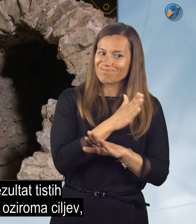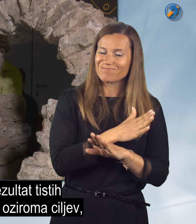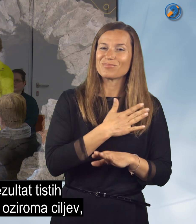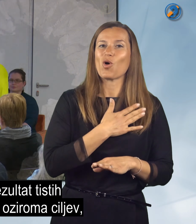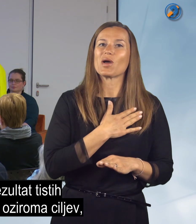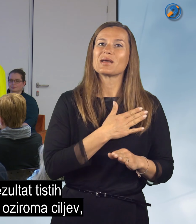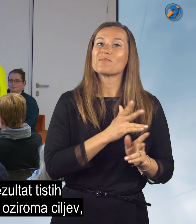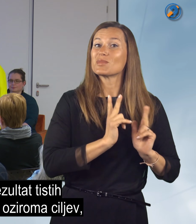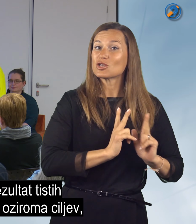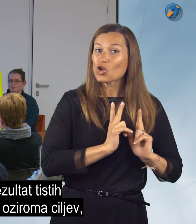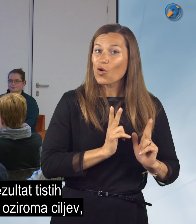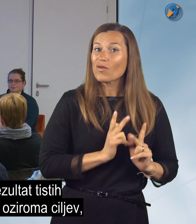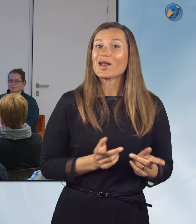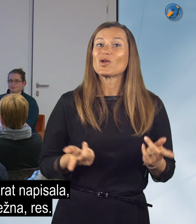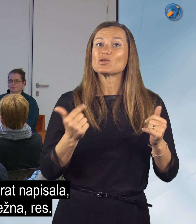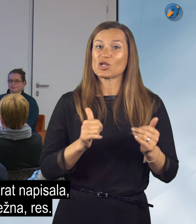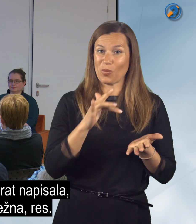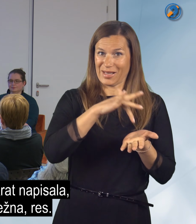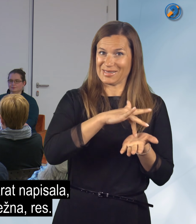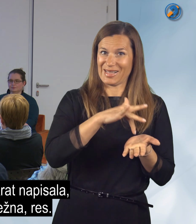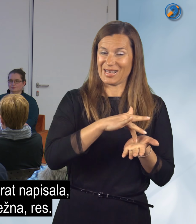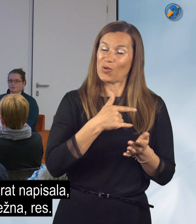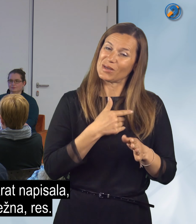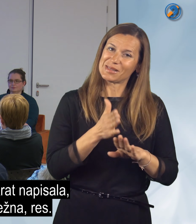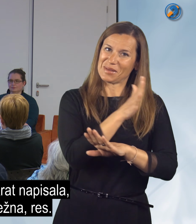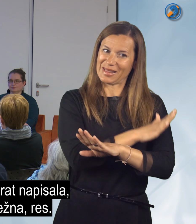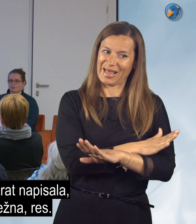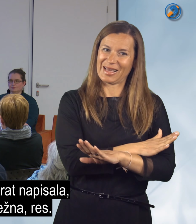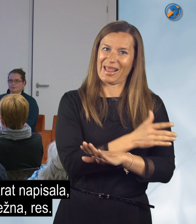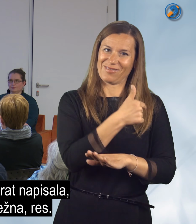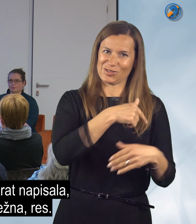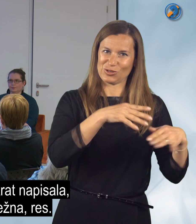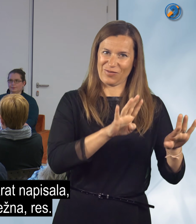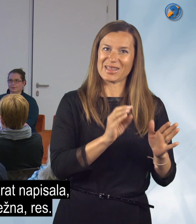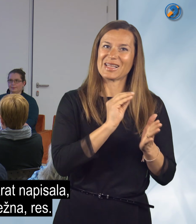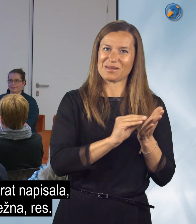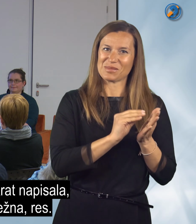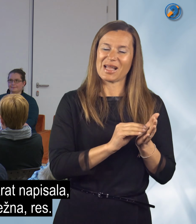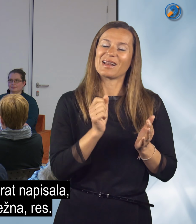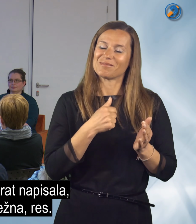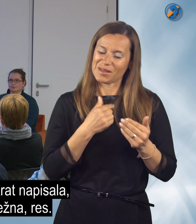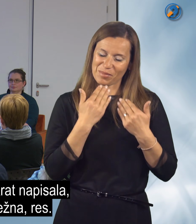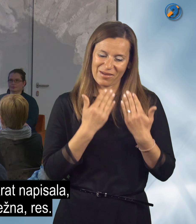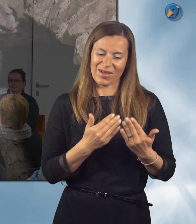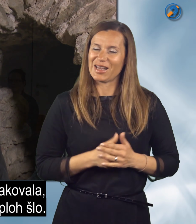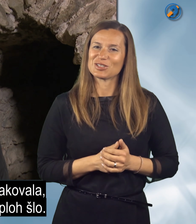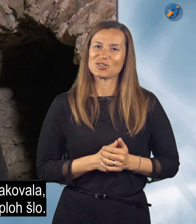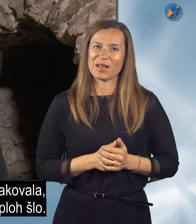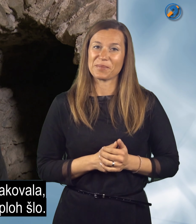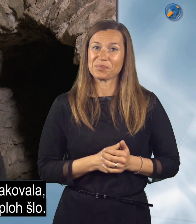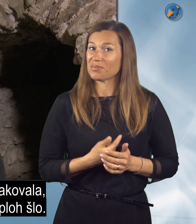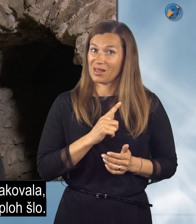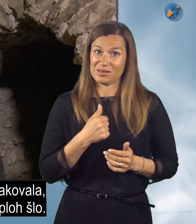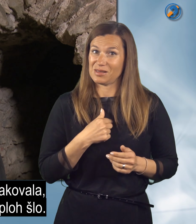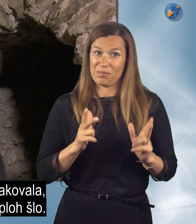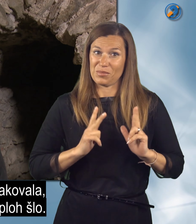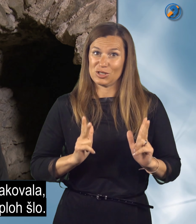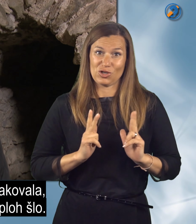mojih pričakovanj oziroma ciljev, ki sem si jih takrat napisala. In sem hvaležna, res. Nisem